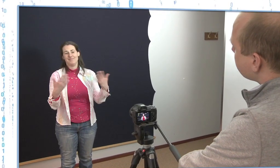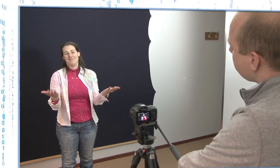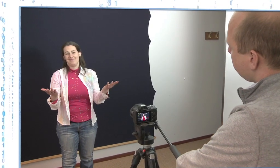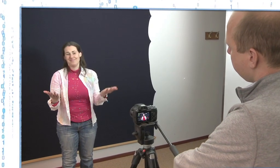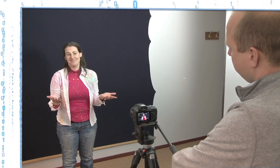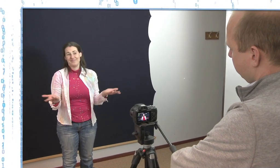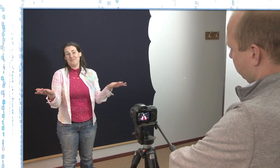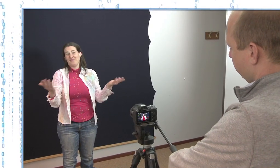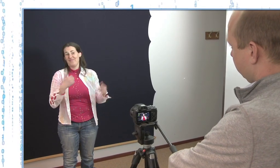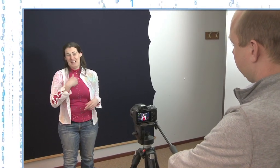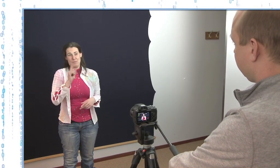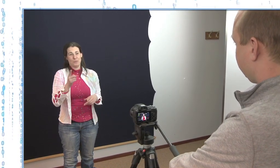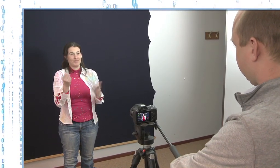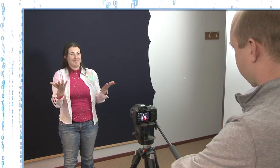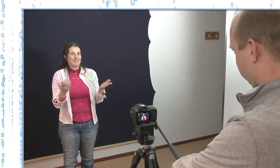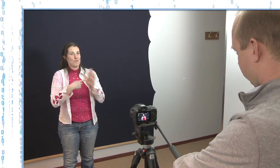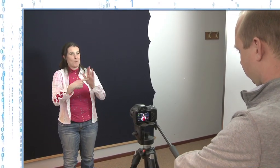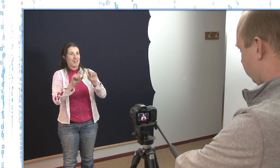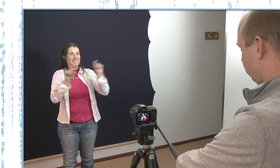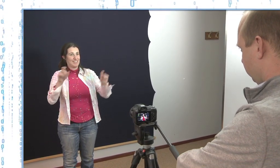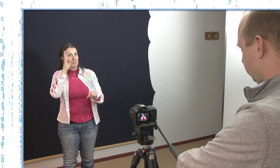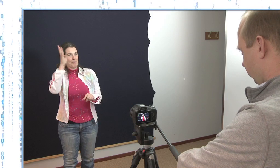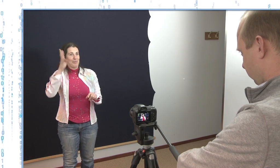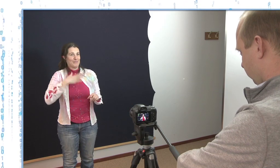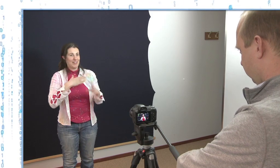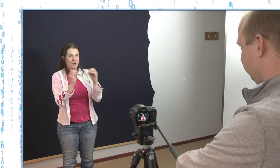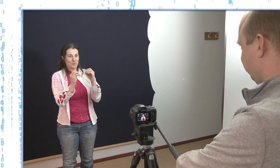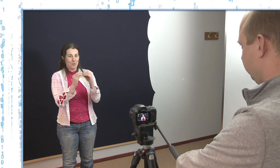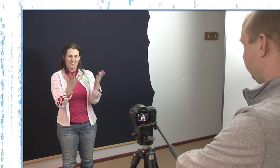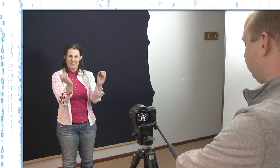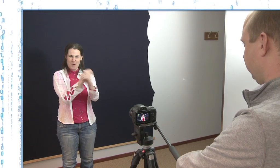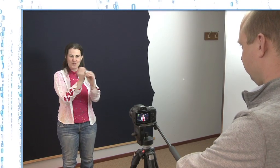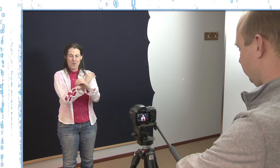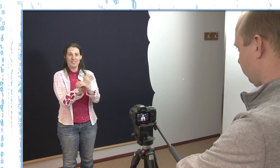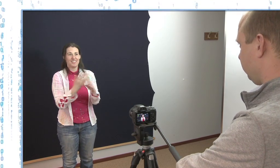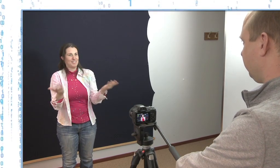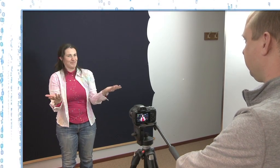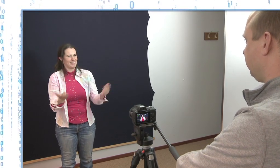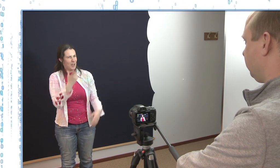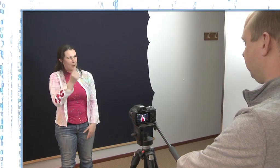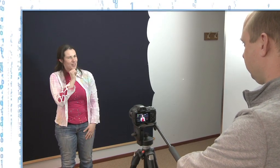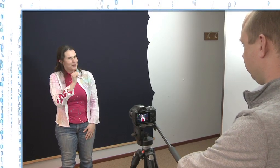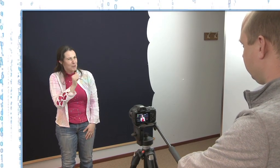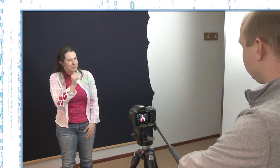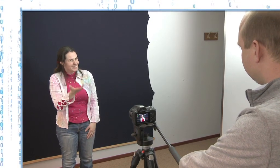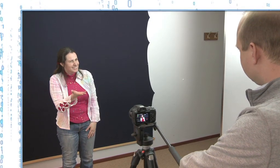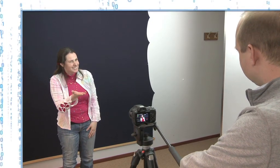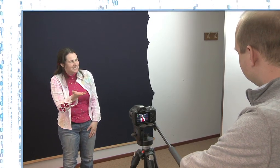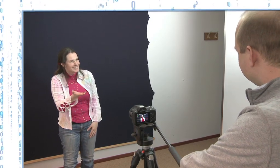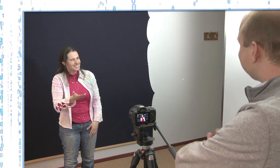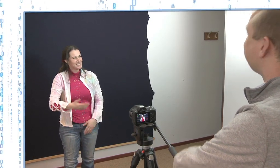Dus we zochten naar een manier om onze annoteerders en onszelf te dwingen om steeds hetzelfde Nederlandse woord te gebruiken voor hetzelfde gebaar.